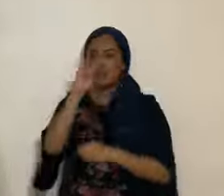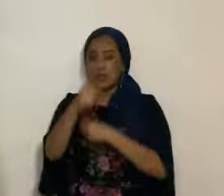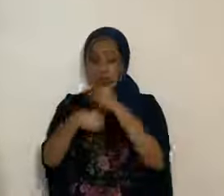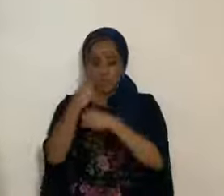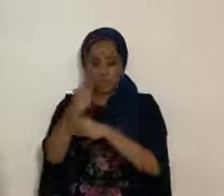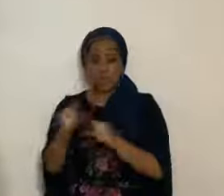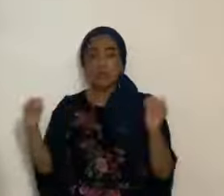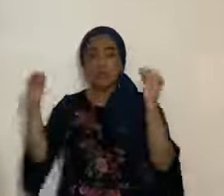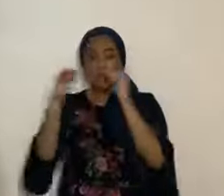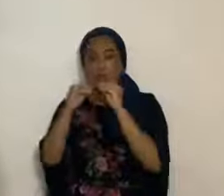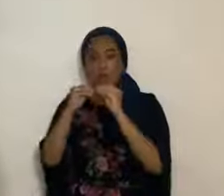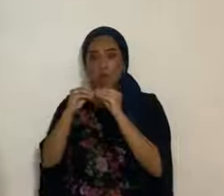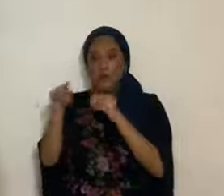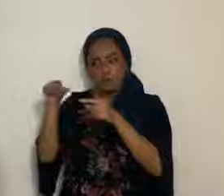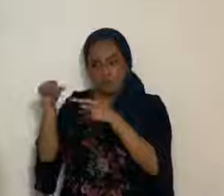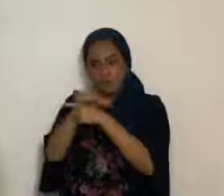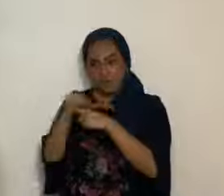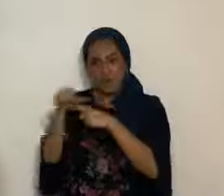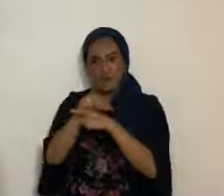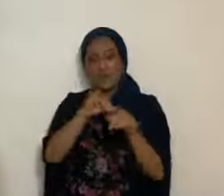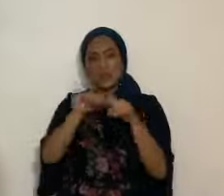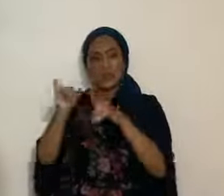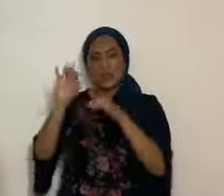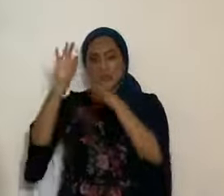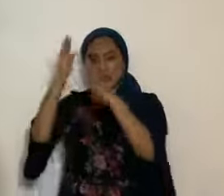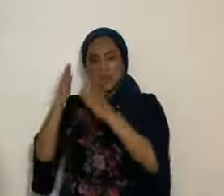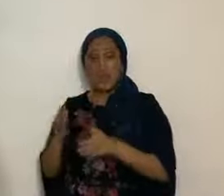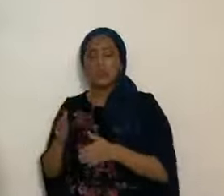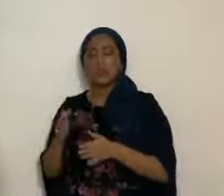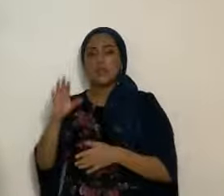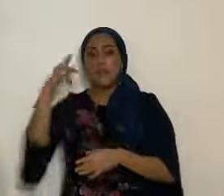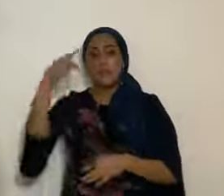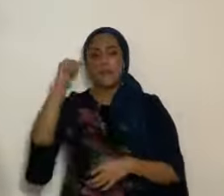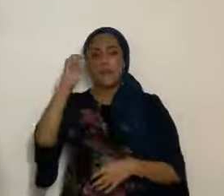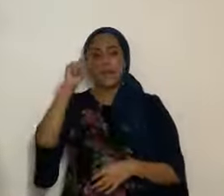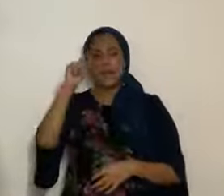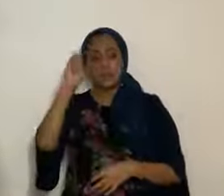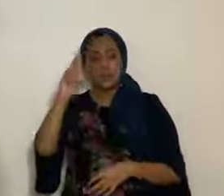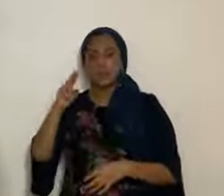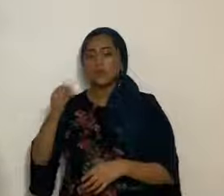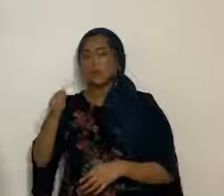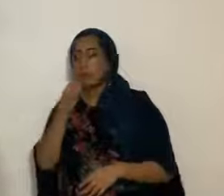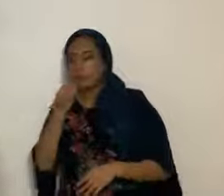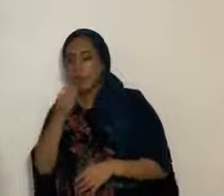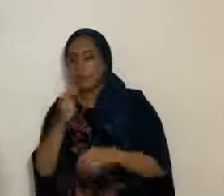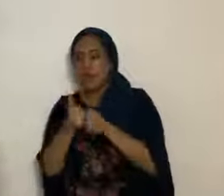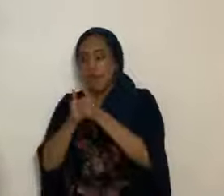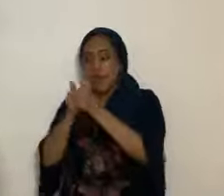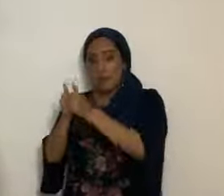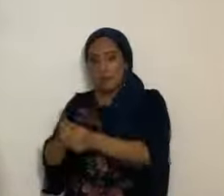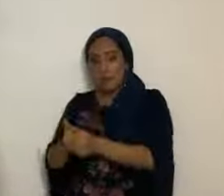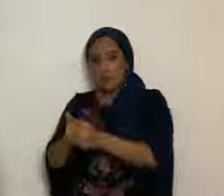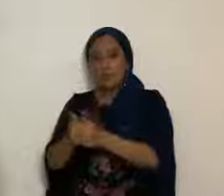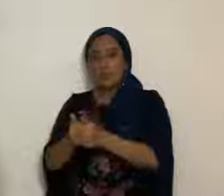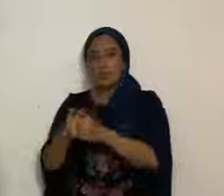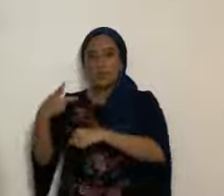fue entrenado como un pastor, quien cuidaba, alimentaba y guiaba a sus rebaños